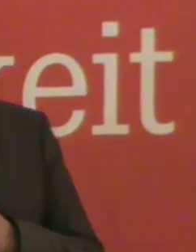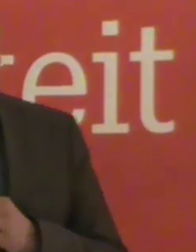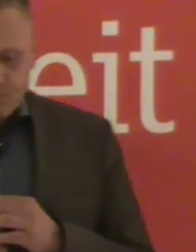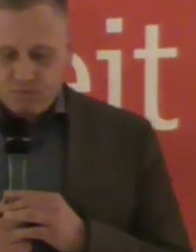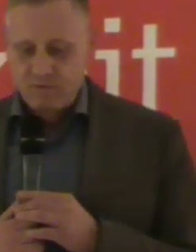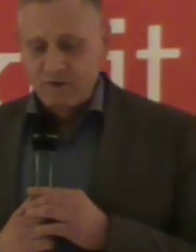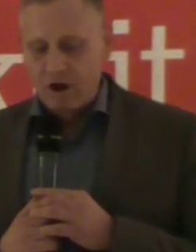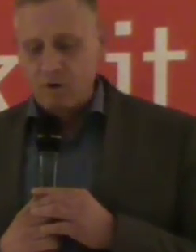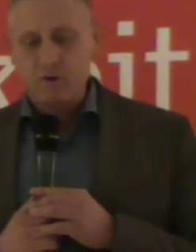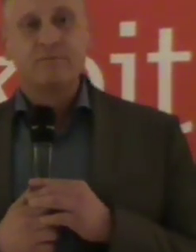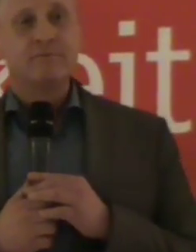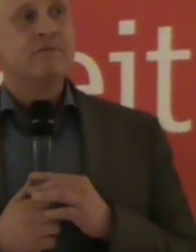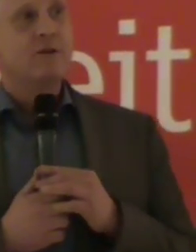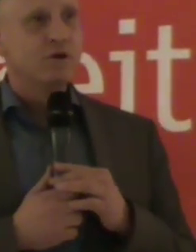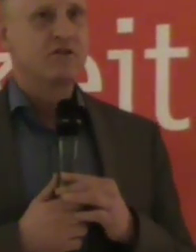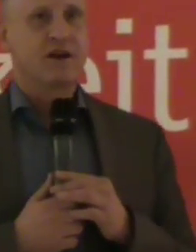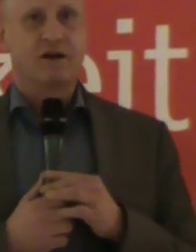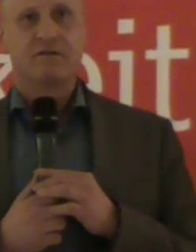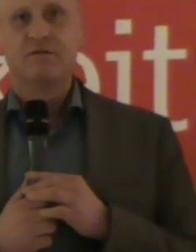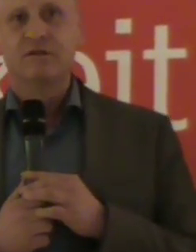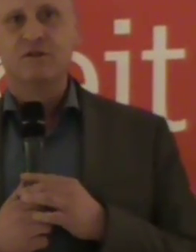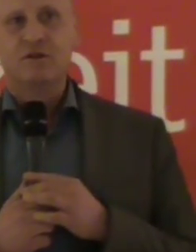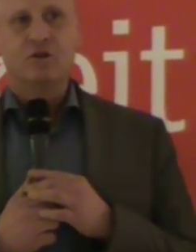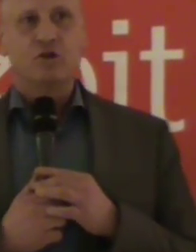werden auch im Bundestag